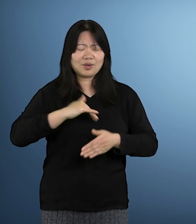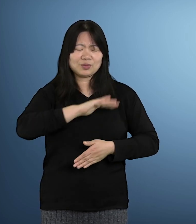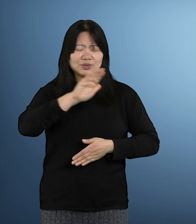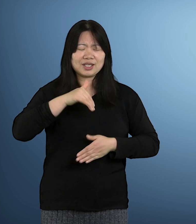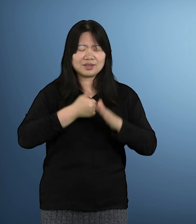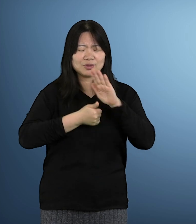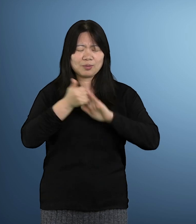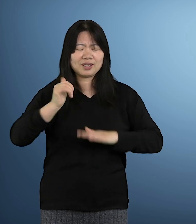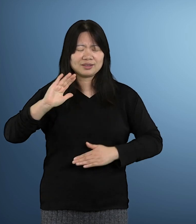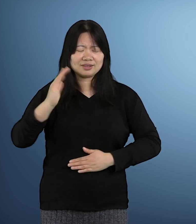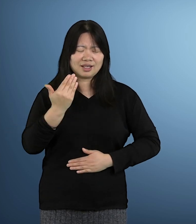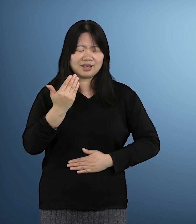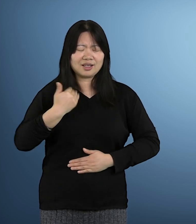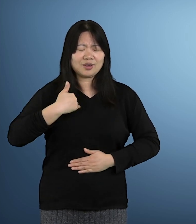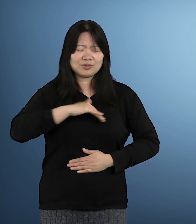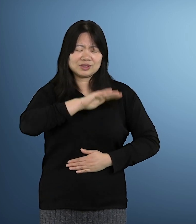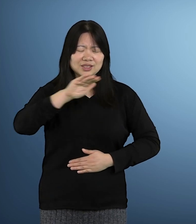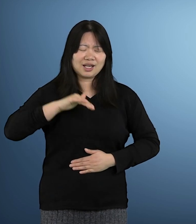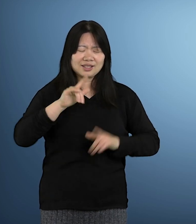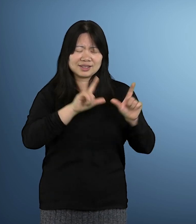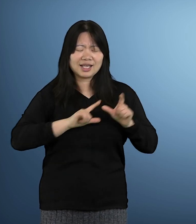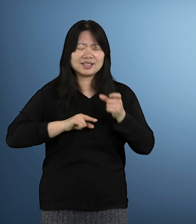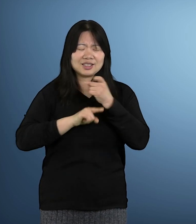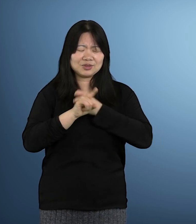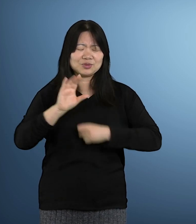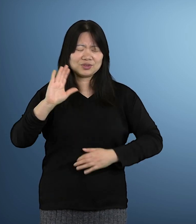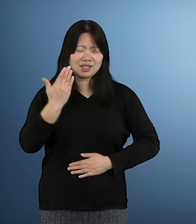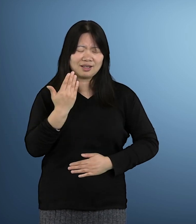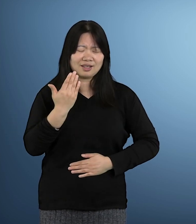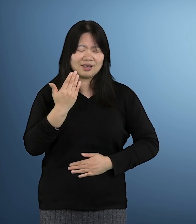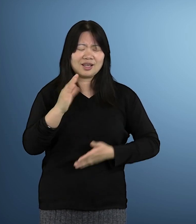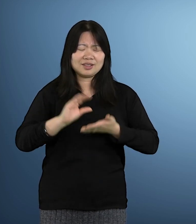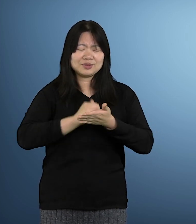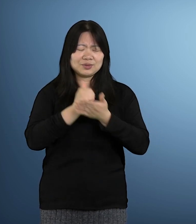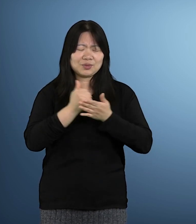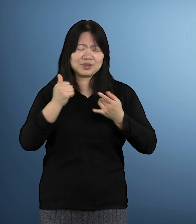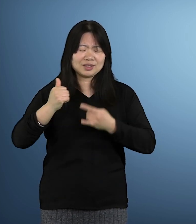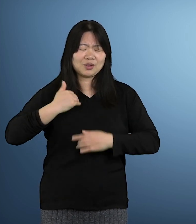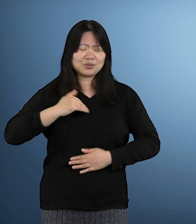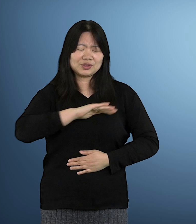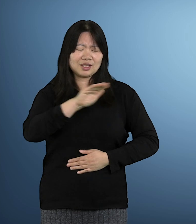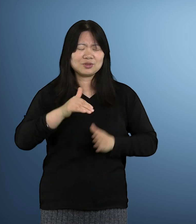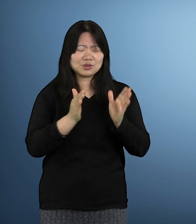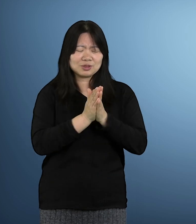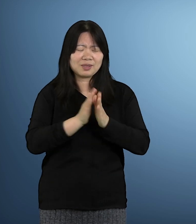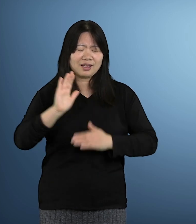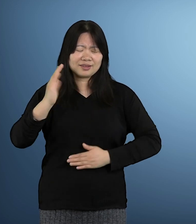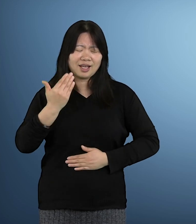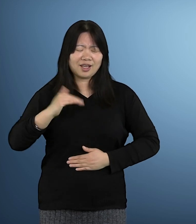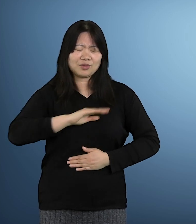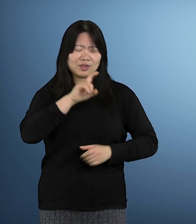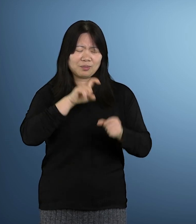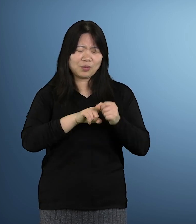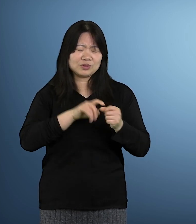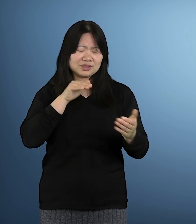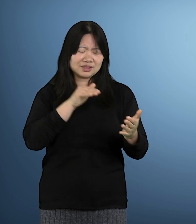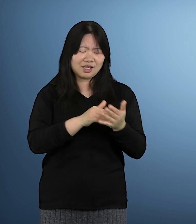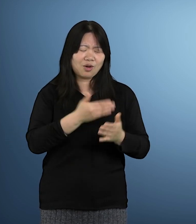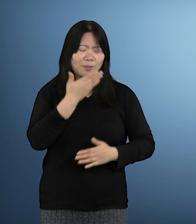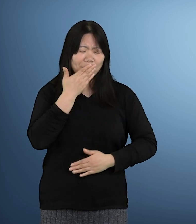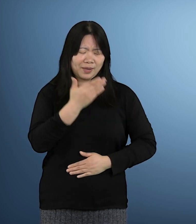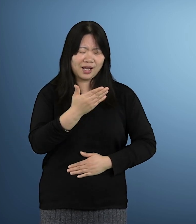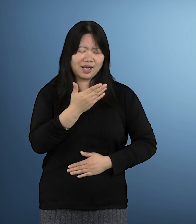우리의 소망이 되시고 우리가 사는 이유가 되시며 그리스도께서 우리의 출발이요 우리의 목적지가 되게